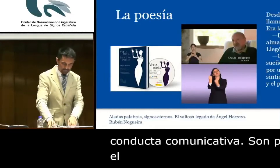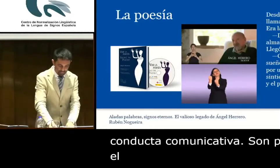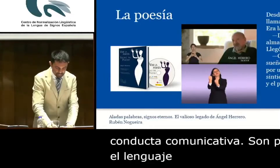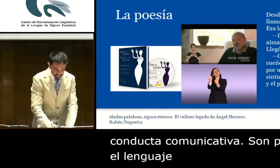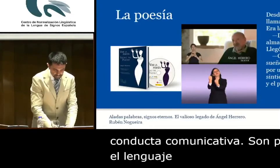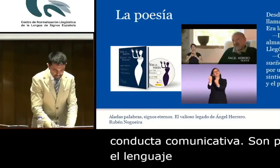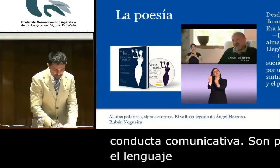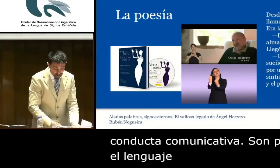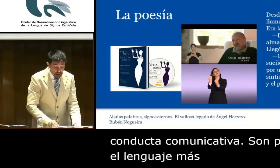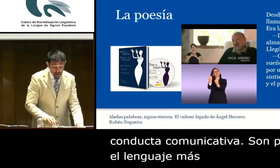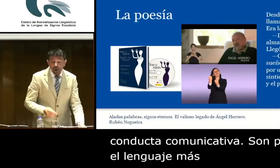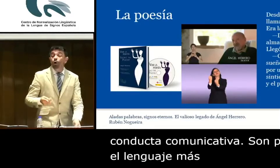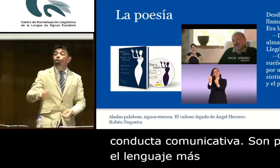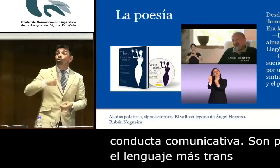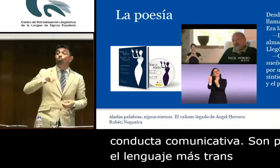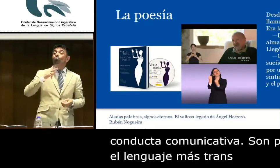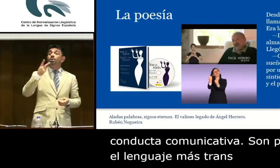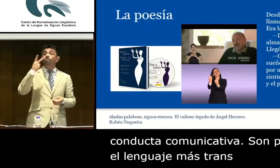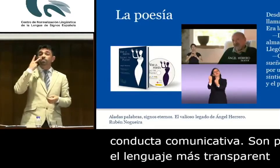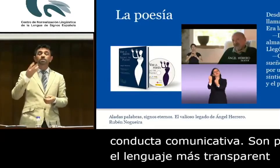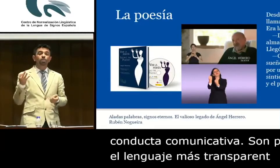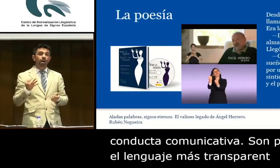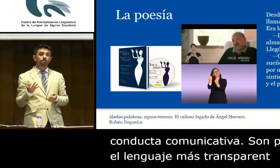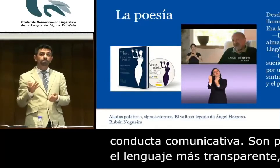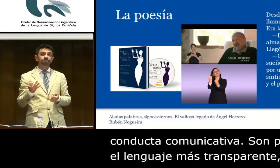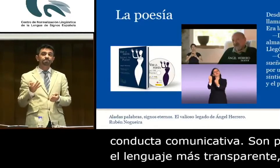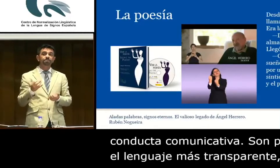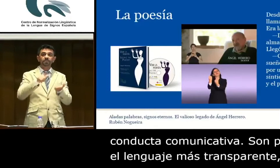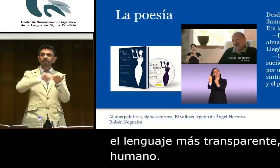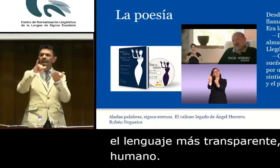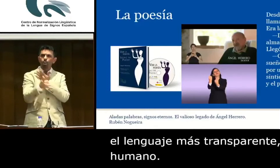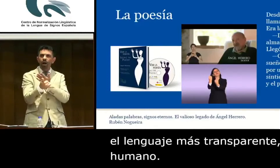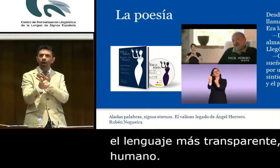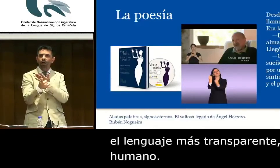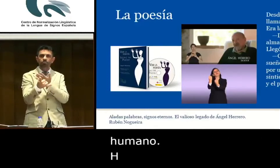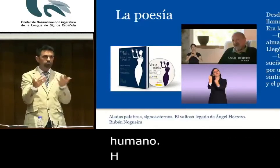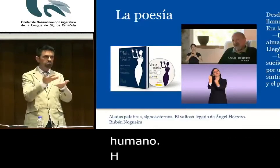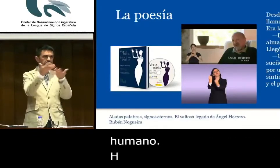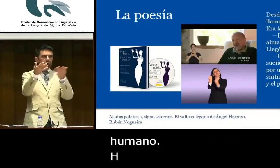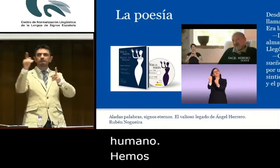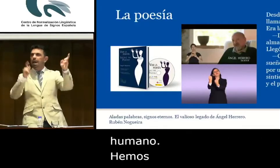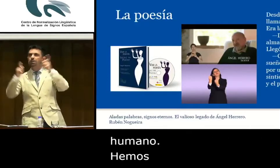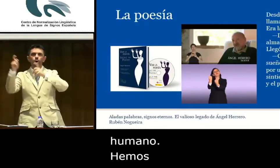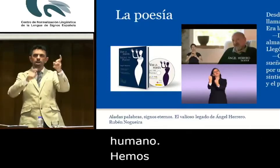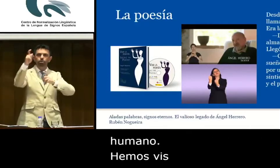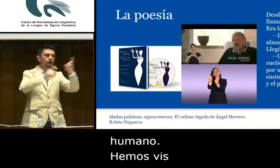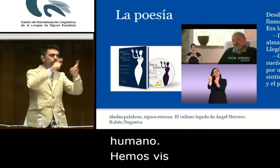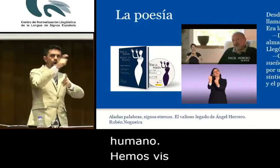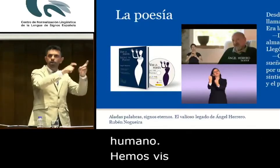Hemos ido viendo que el lenguaje está lleno de gestos, a veces